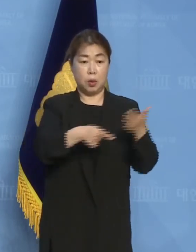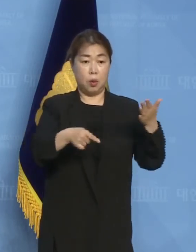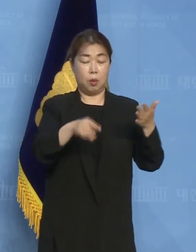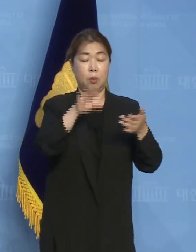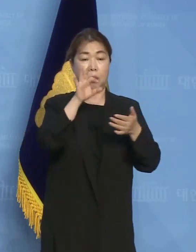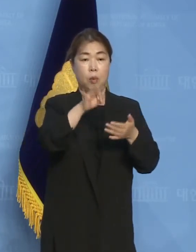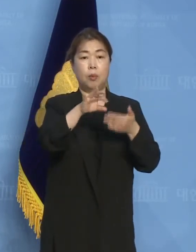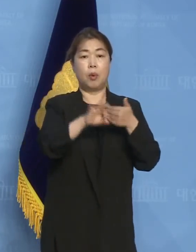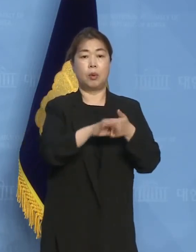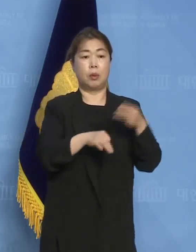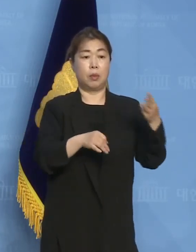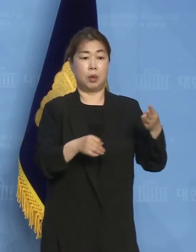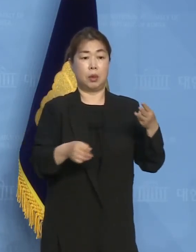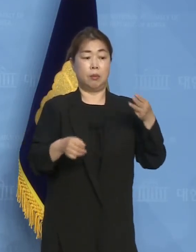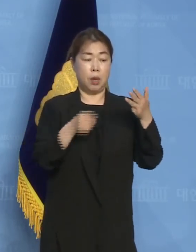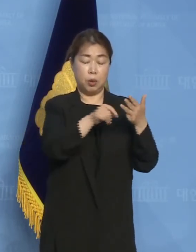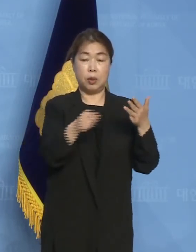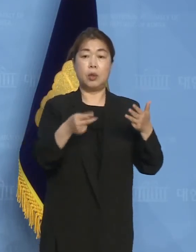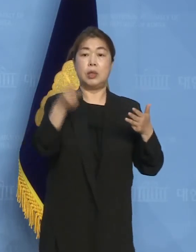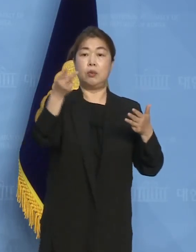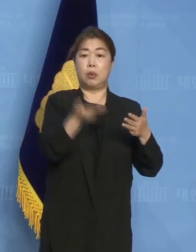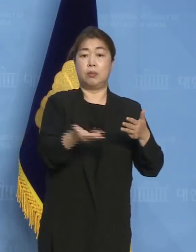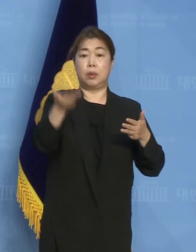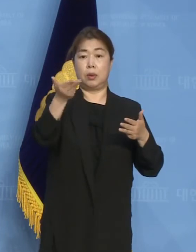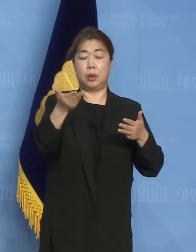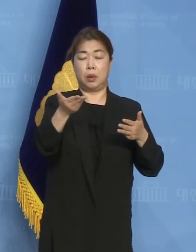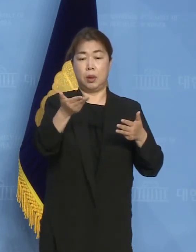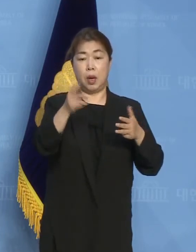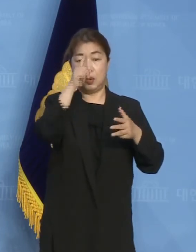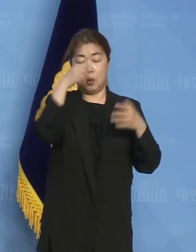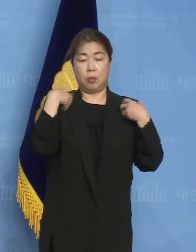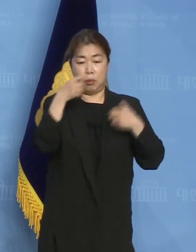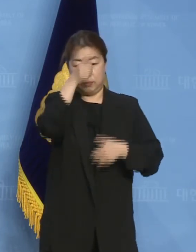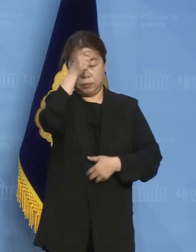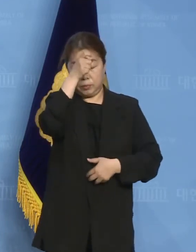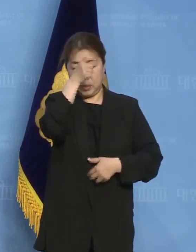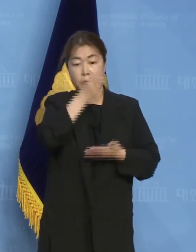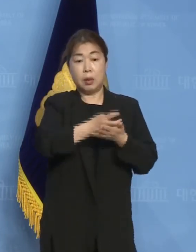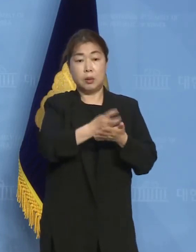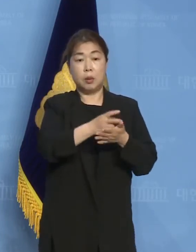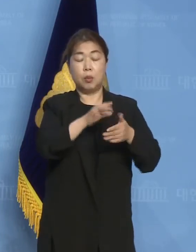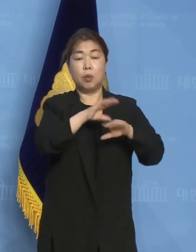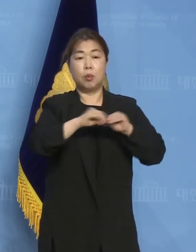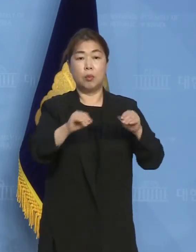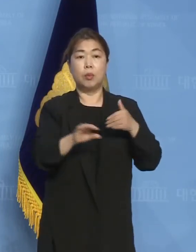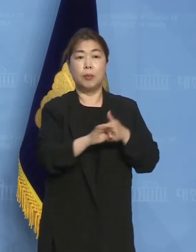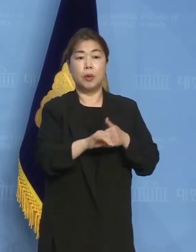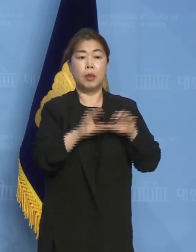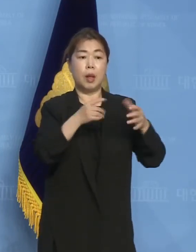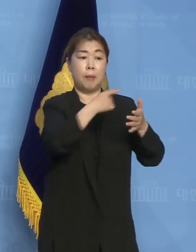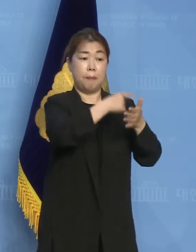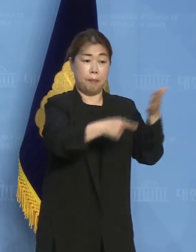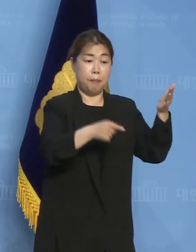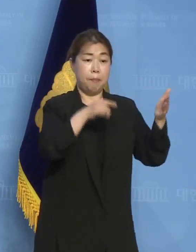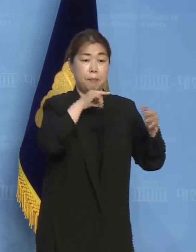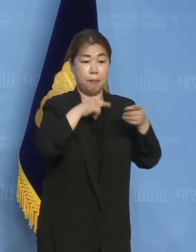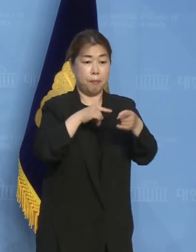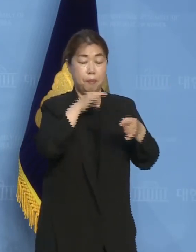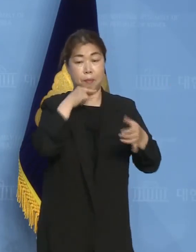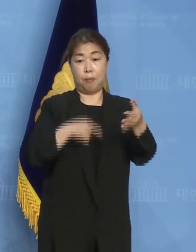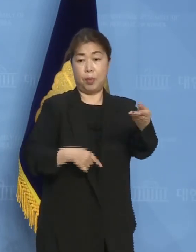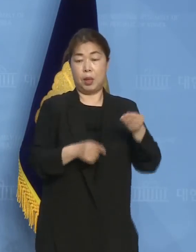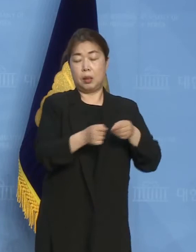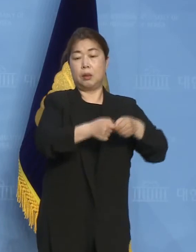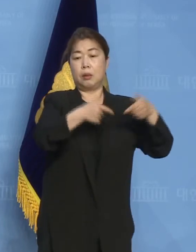올라갔습니다. 정부와 재정당국의 보수적인 대처는 나라의 빚 대신 국가의 빚 대신 국민의 빚을